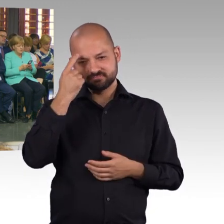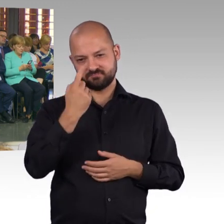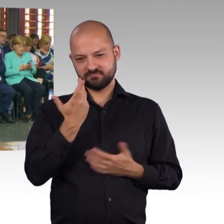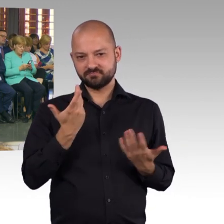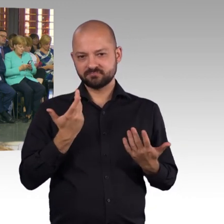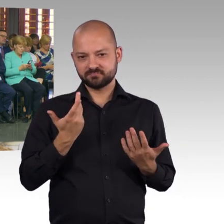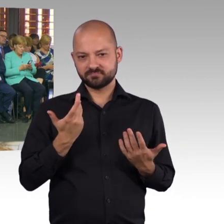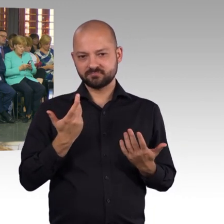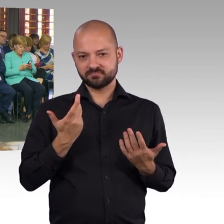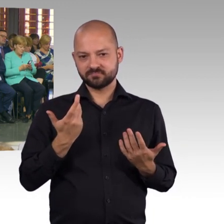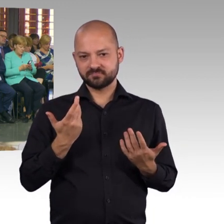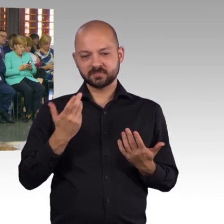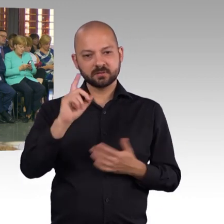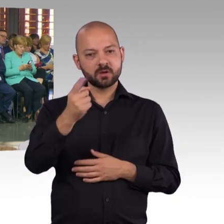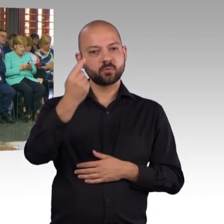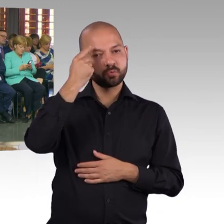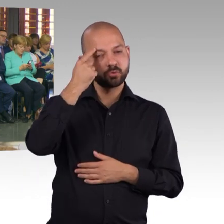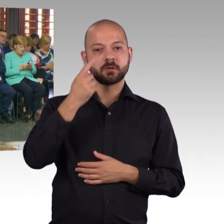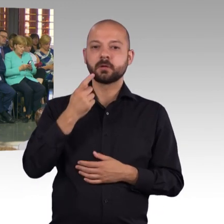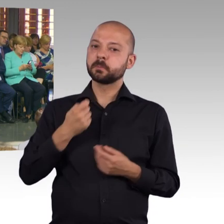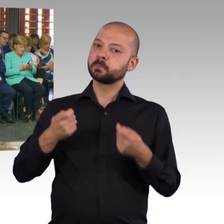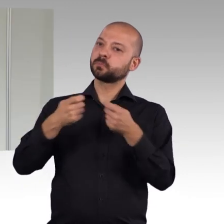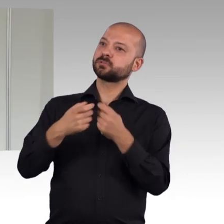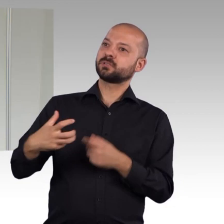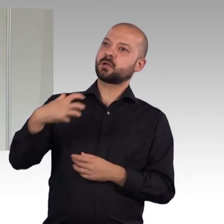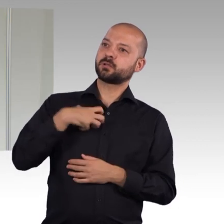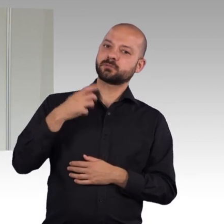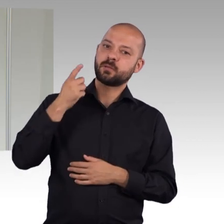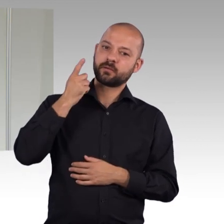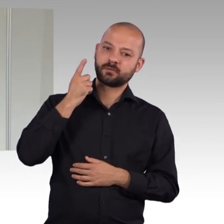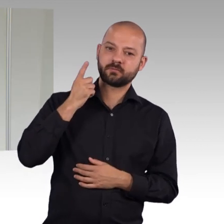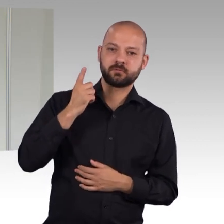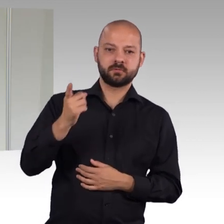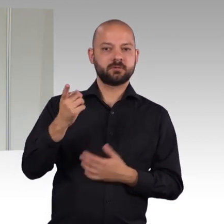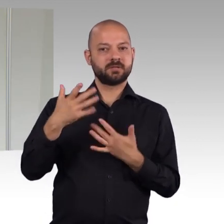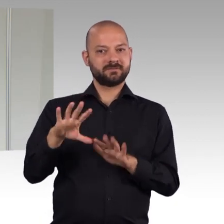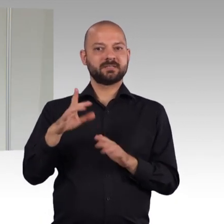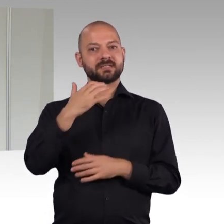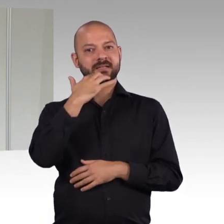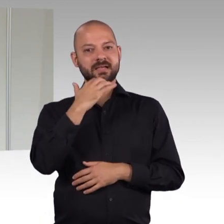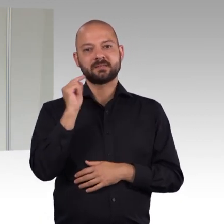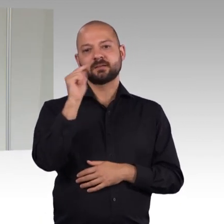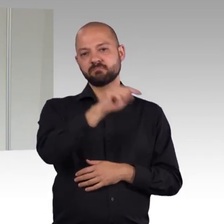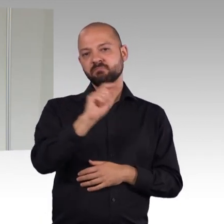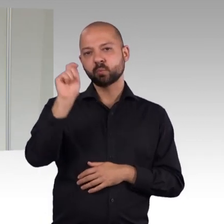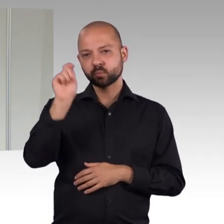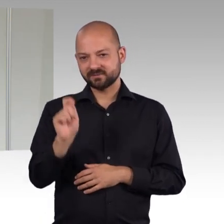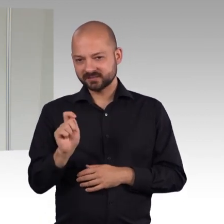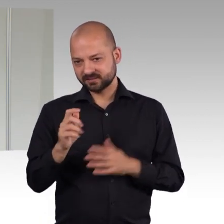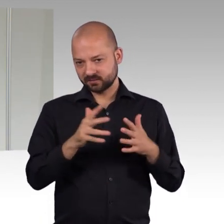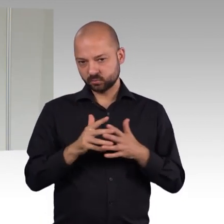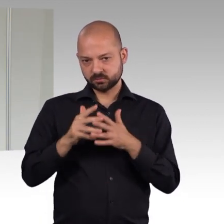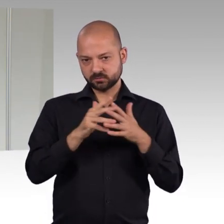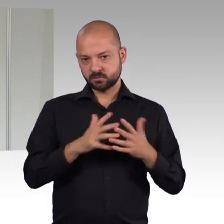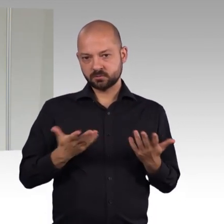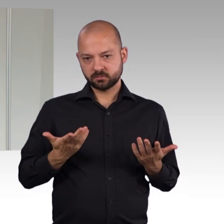Es gibt ein Amerika, das mit uns weiter zusammenarbeiten will. Mit diesem Amerika wollen auch wir zusammenarbeiten. Es ist